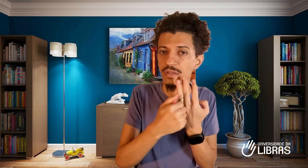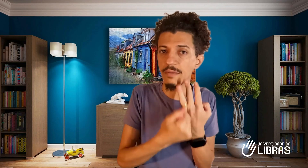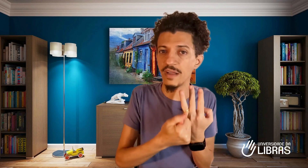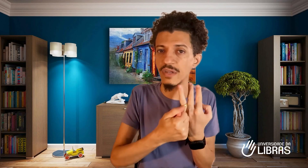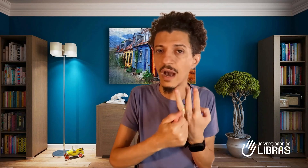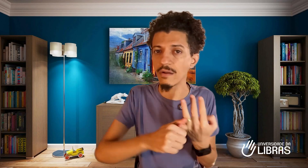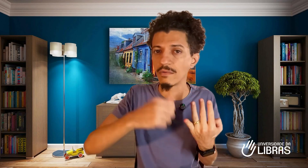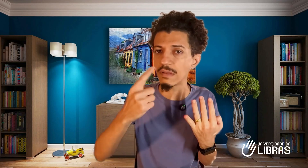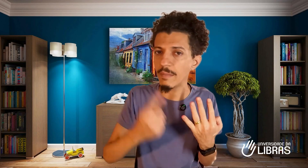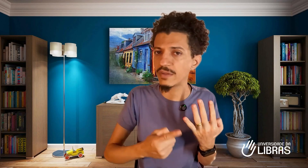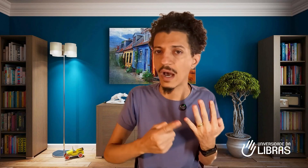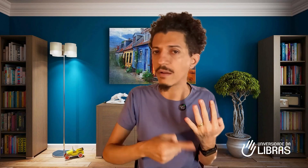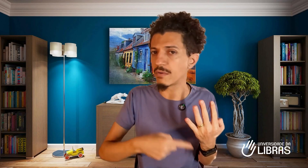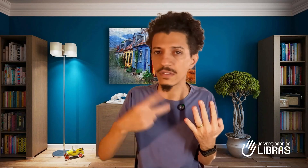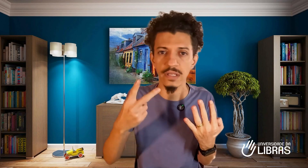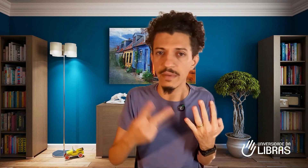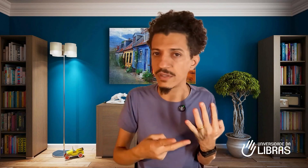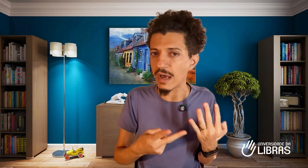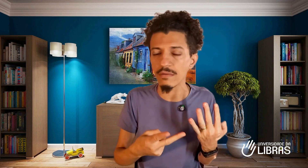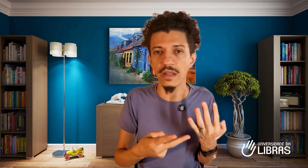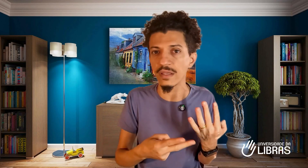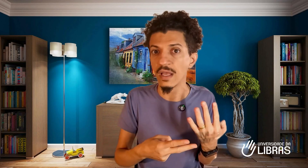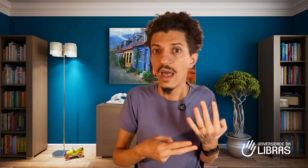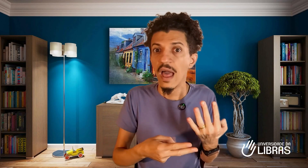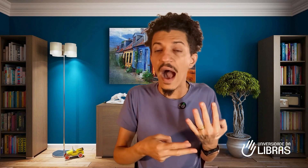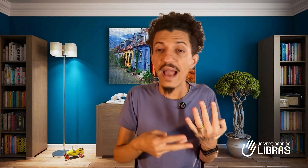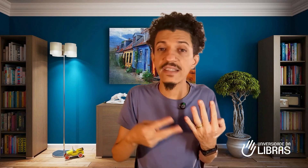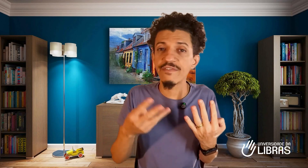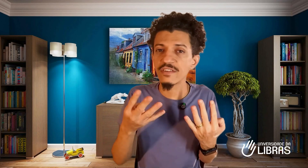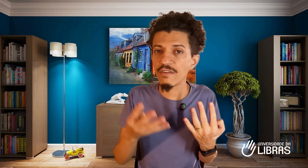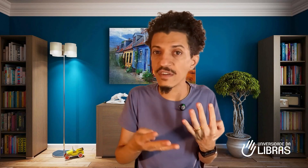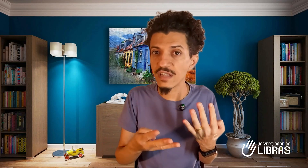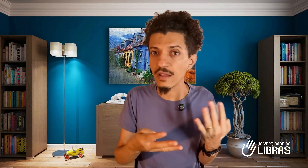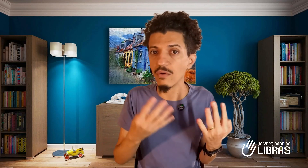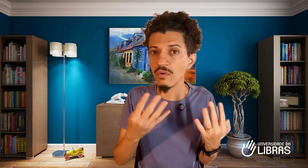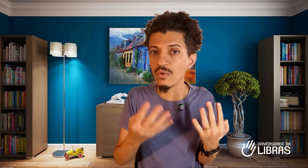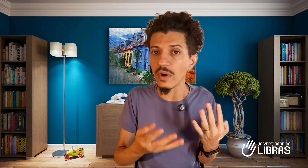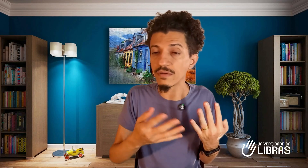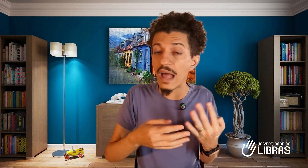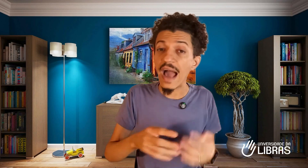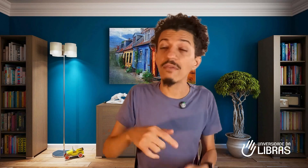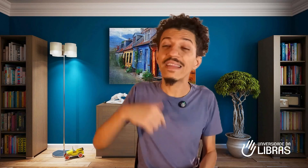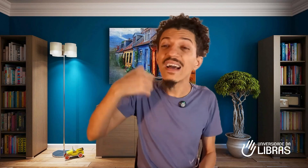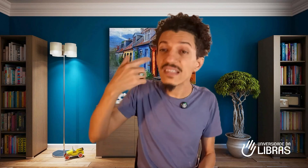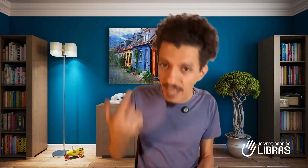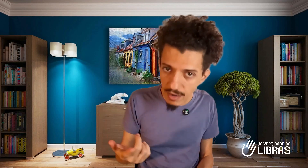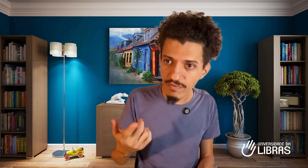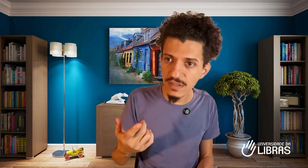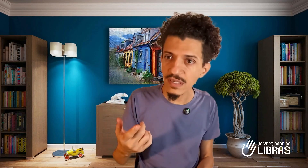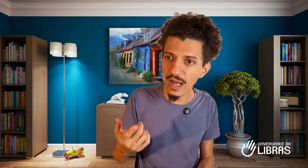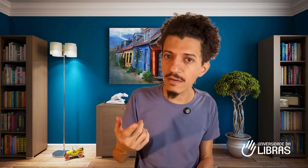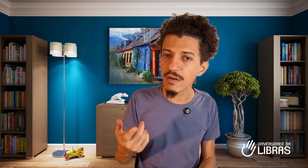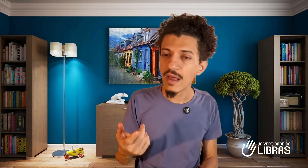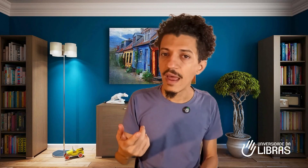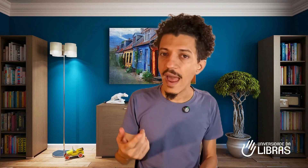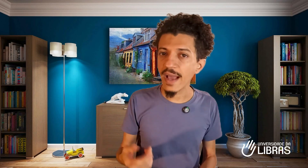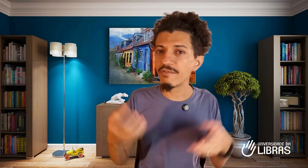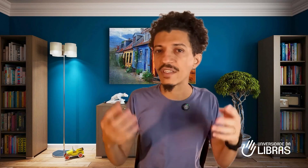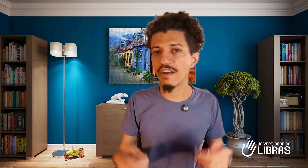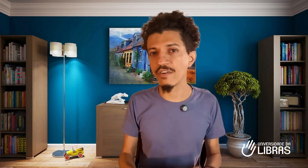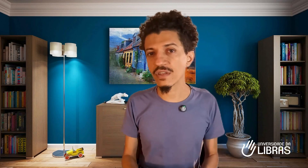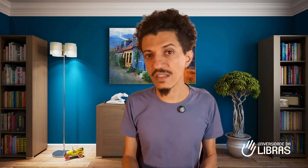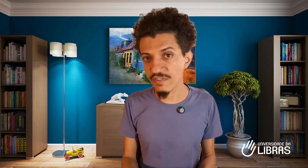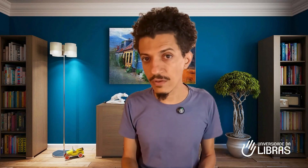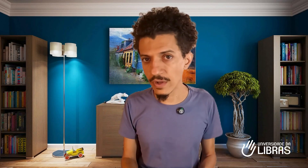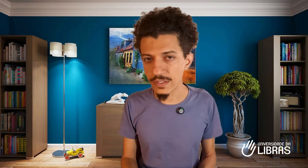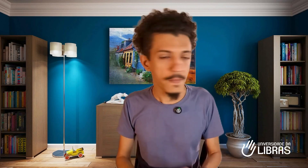3, o intermediário 1, o intermediário 2, o intermediário 3. Aí que você fez o avançado 1, 2, aí no terceiro avançado é que você